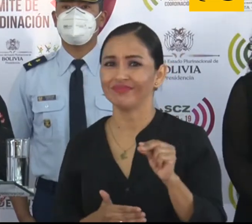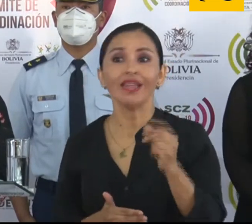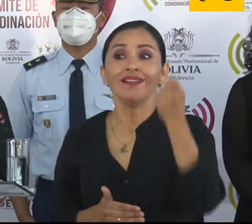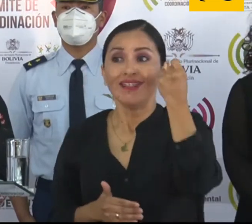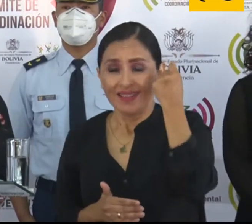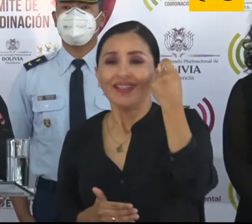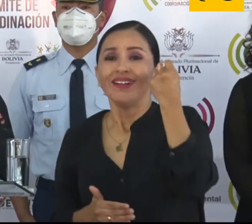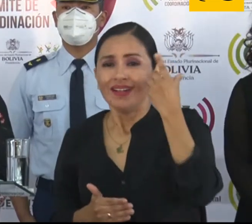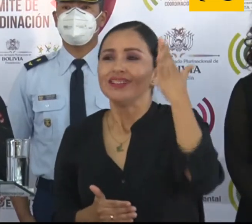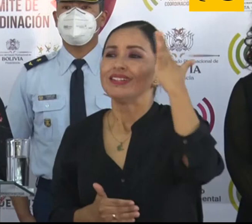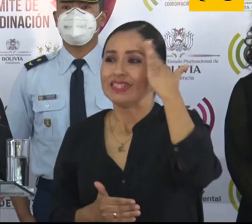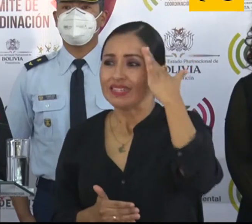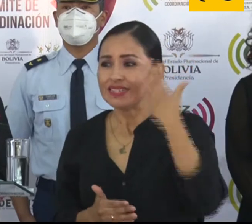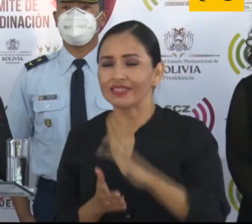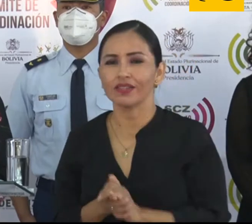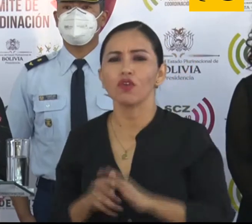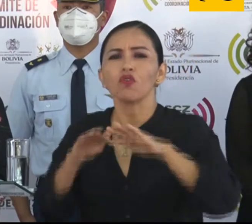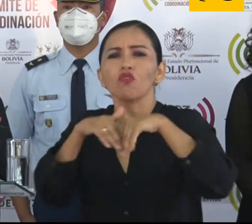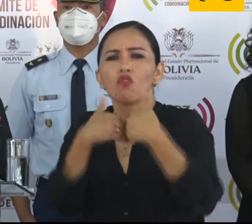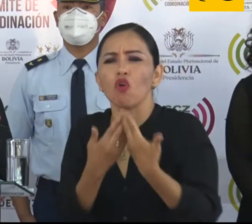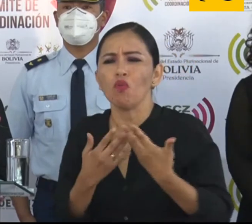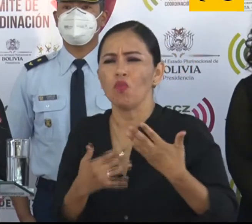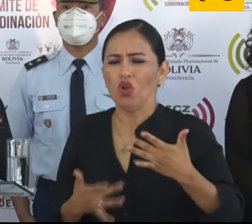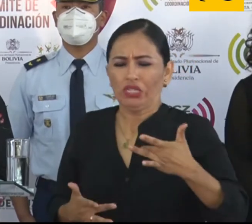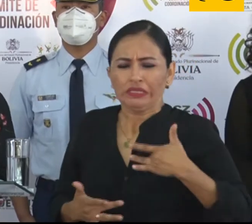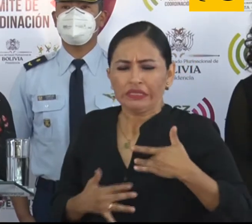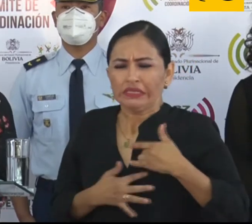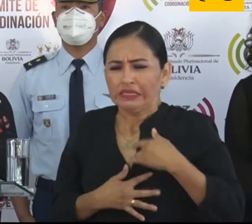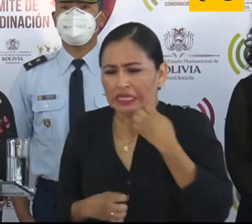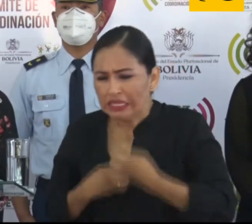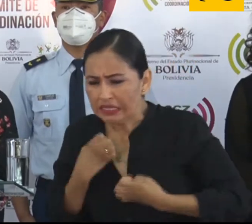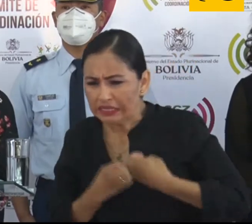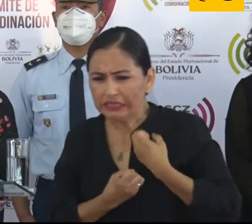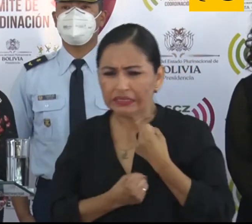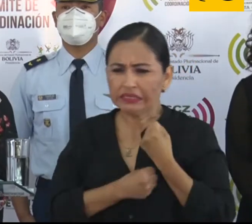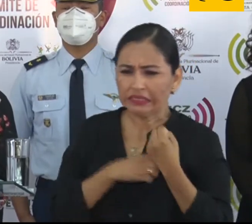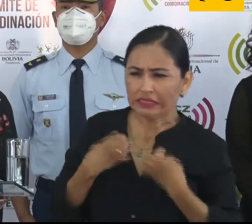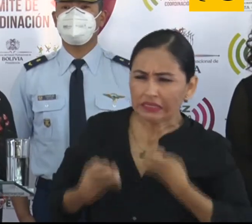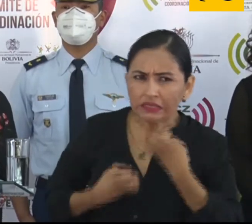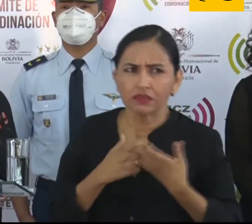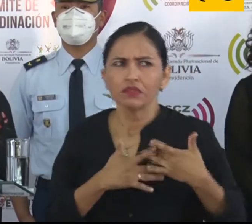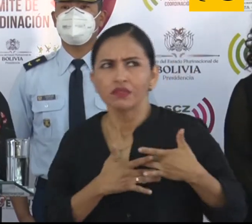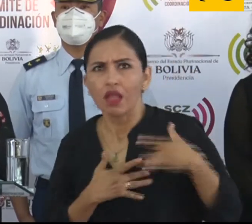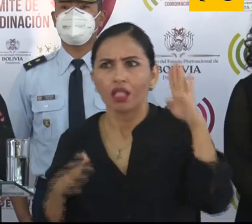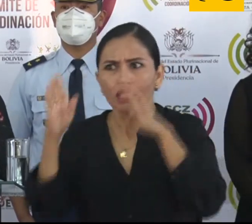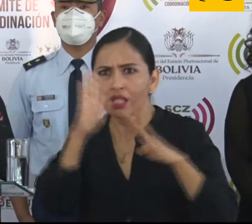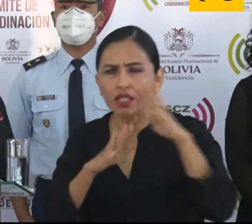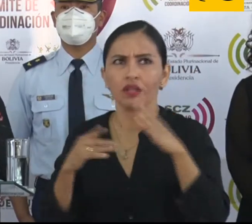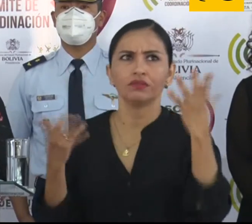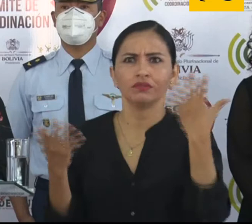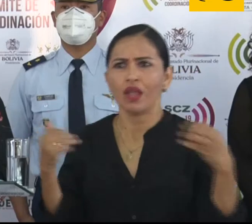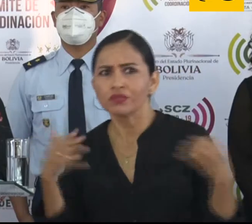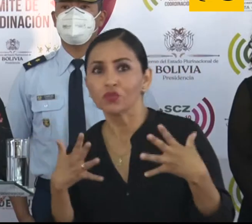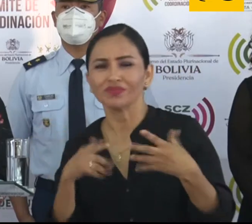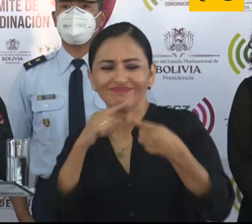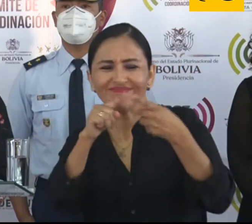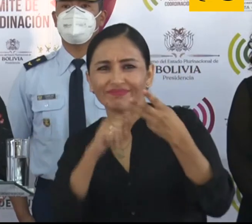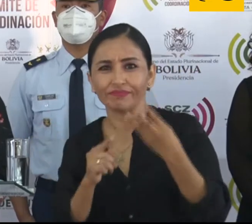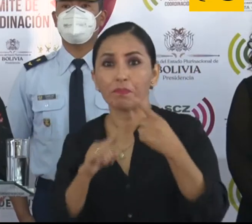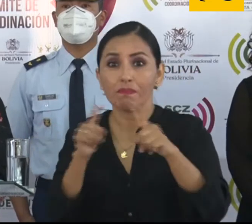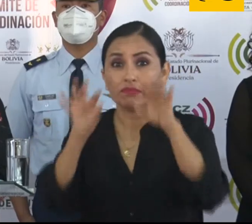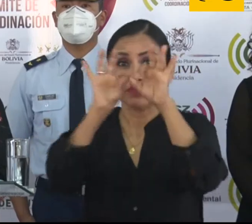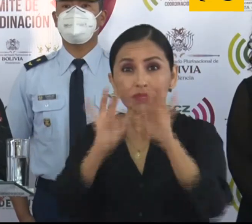Entendemos la carga emocional que esto conlleva, pero creo de que